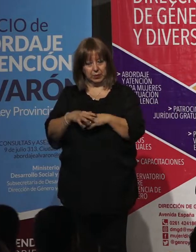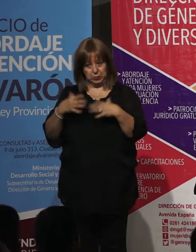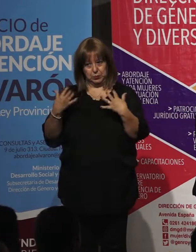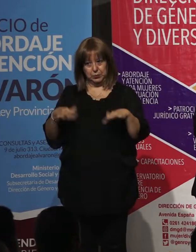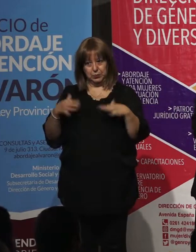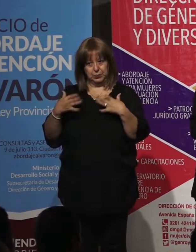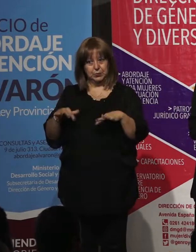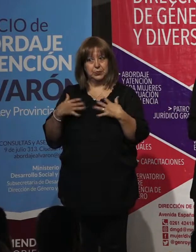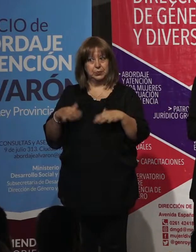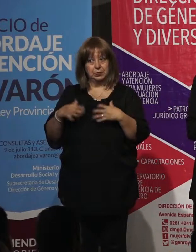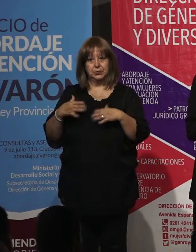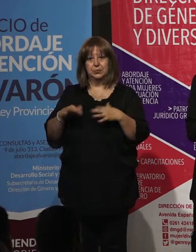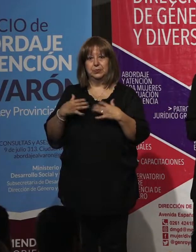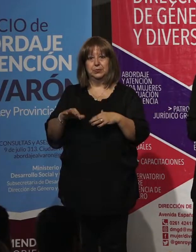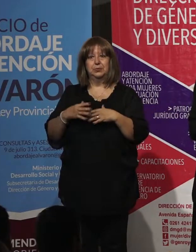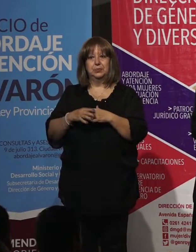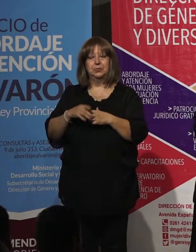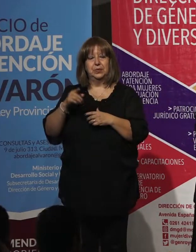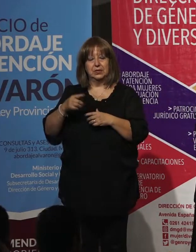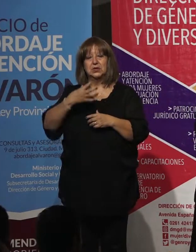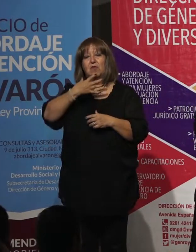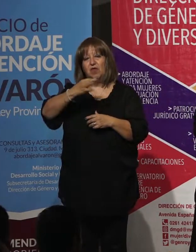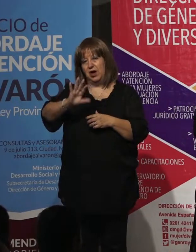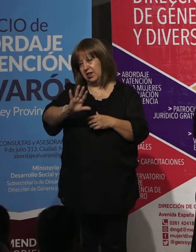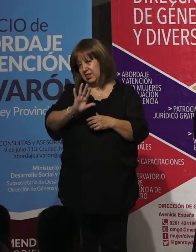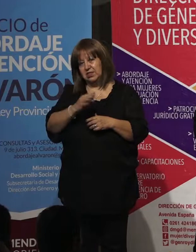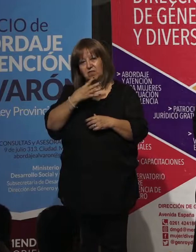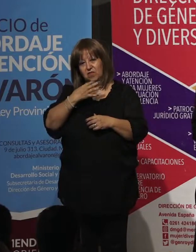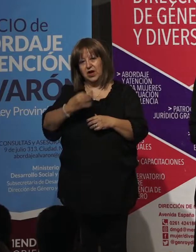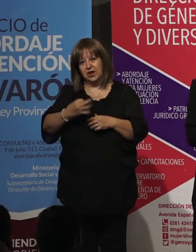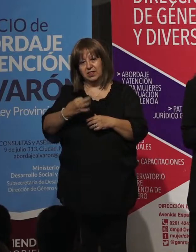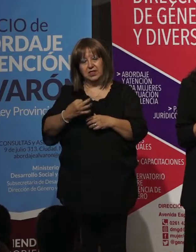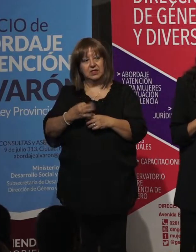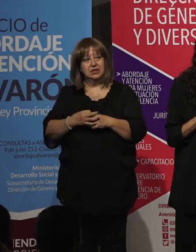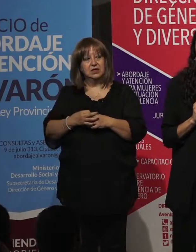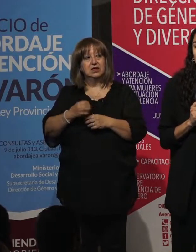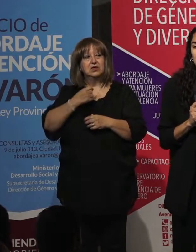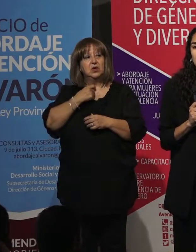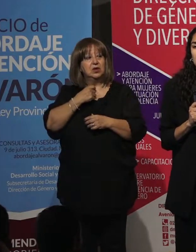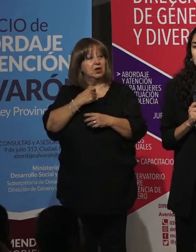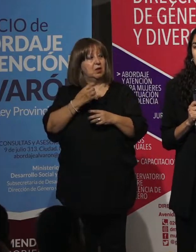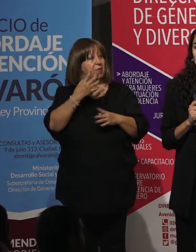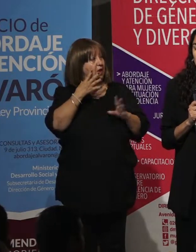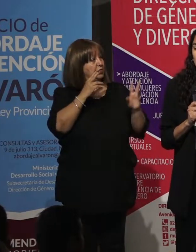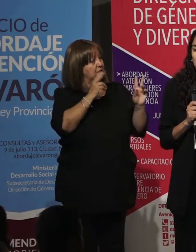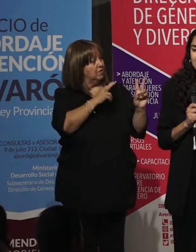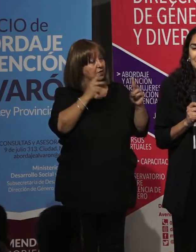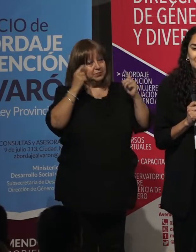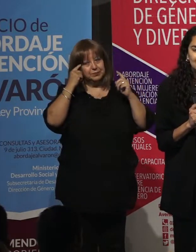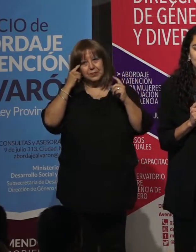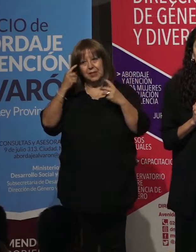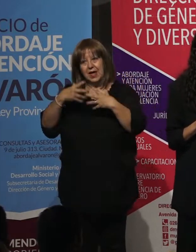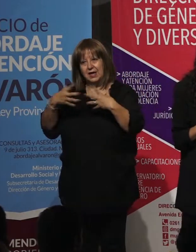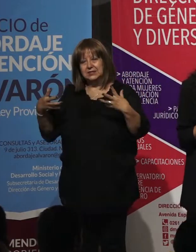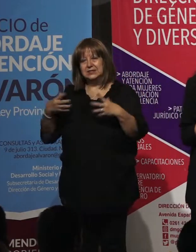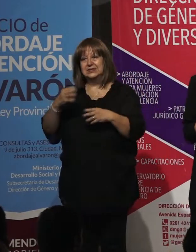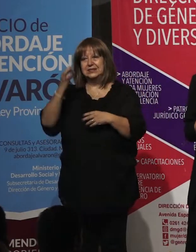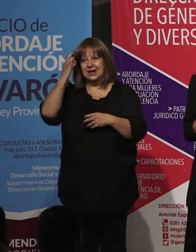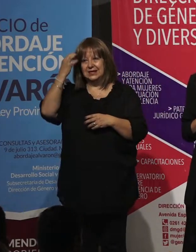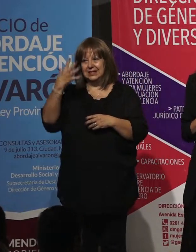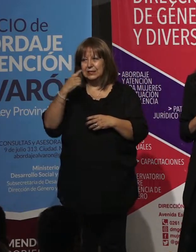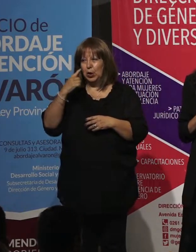Impactante, ¿no? Esa es la realidad. Por eso quería abrir con esto. Porque es necesario